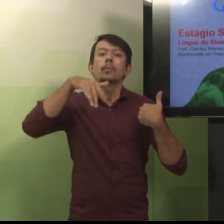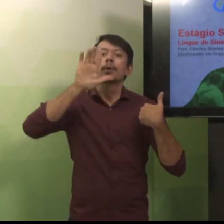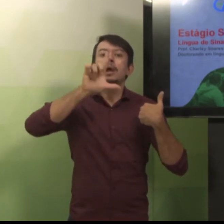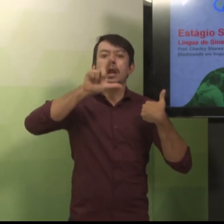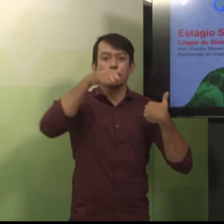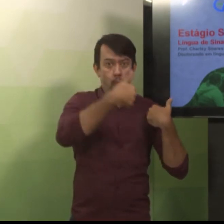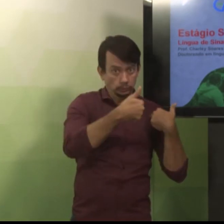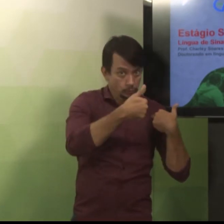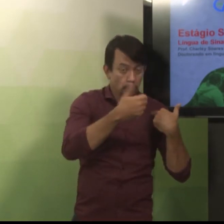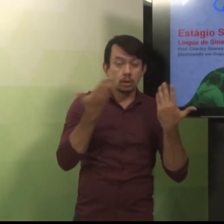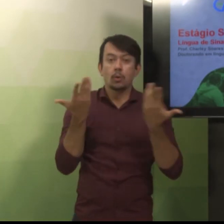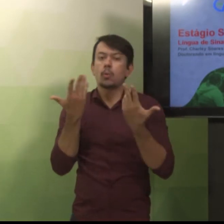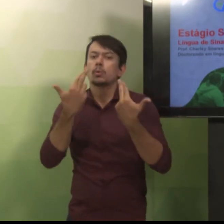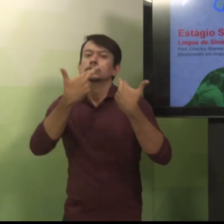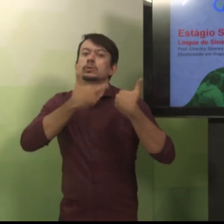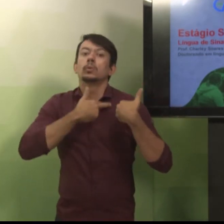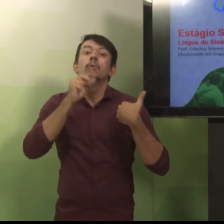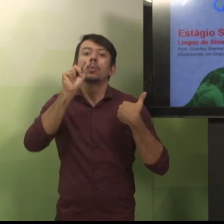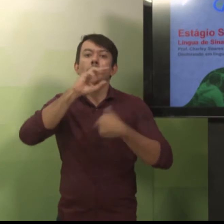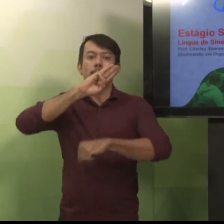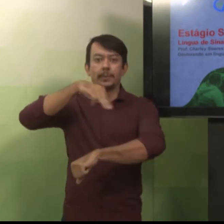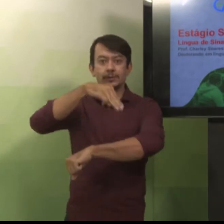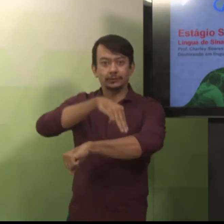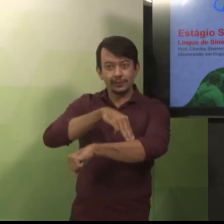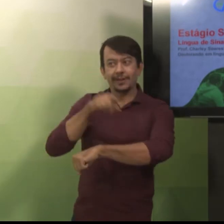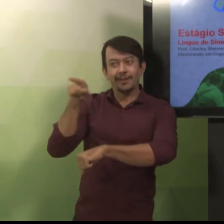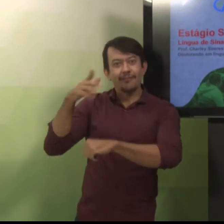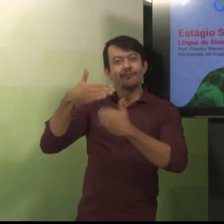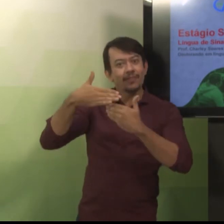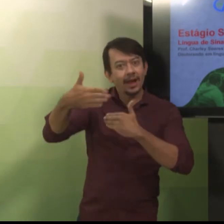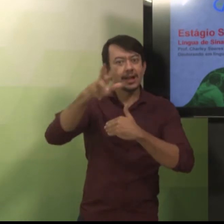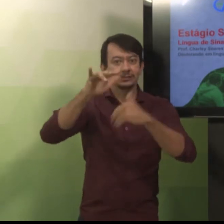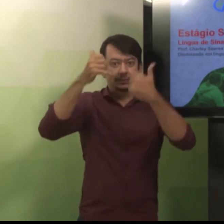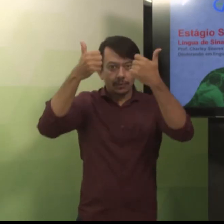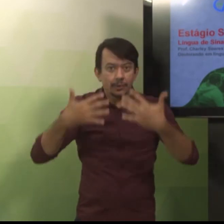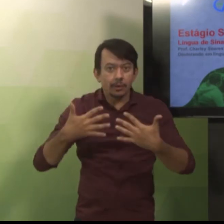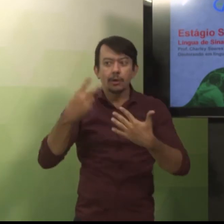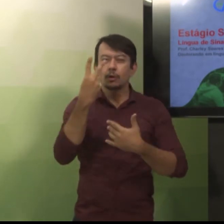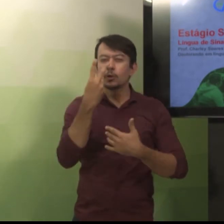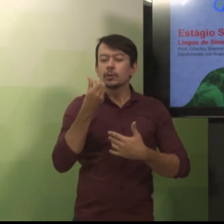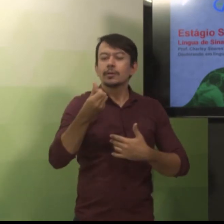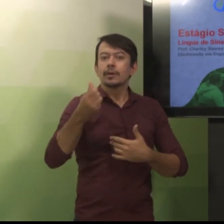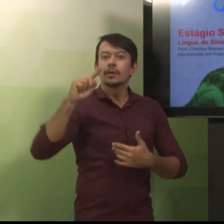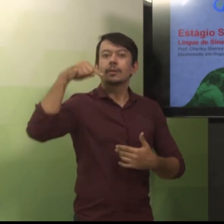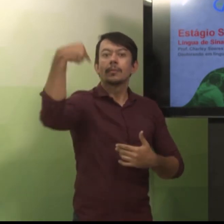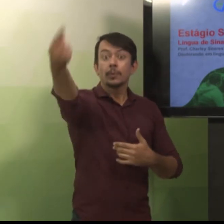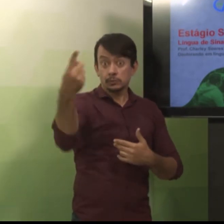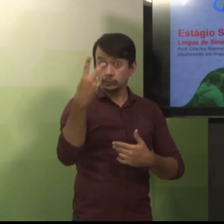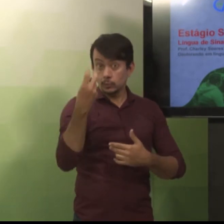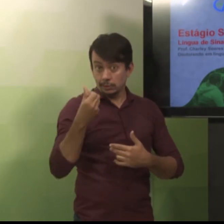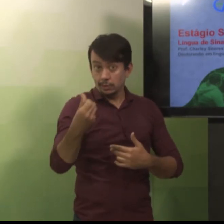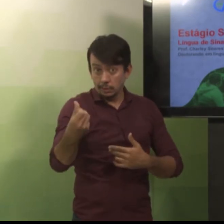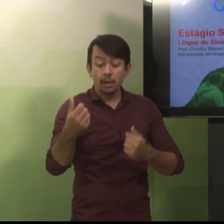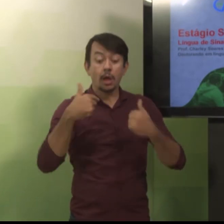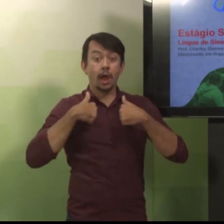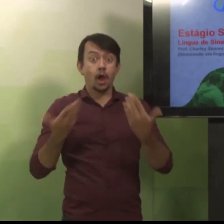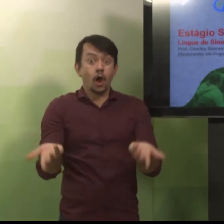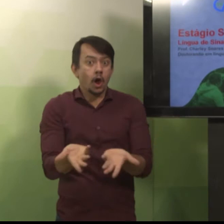Então, eu sou responsável por essa disciplina e a professora Michele será responsável